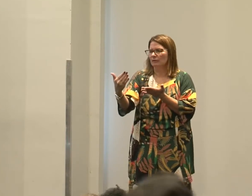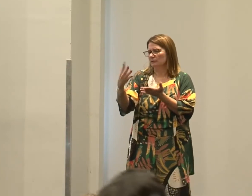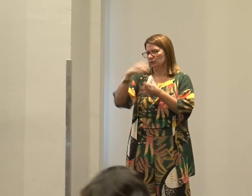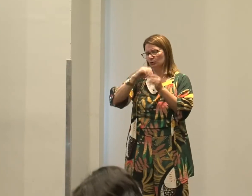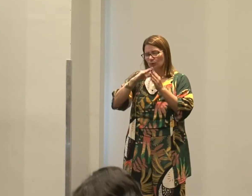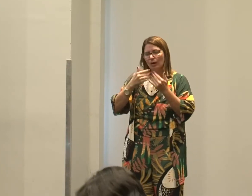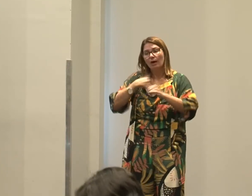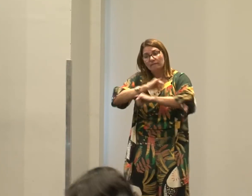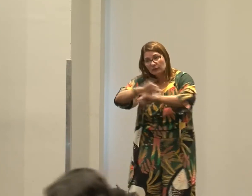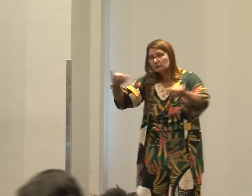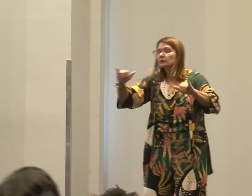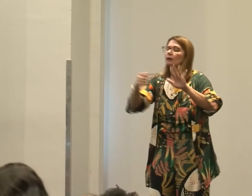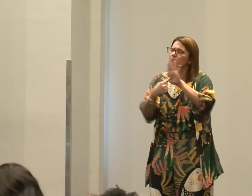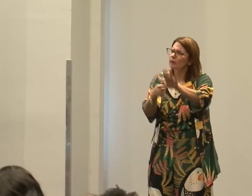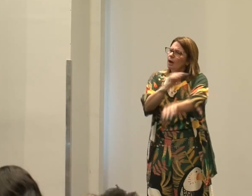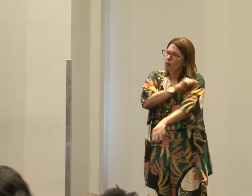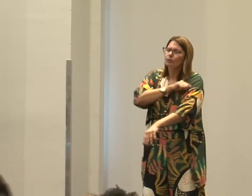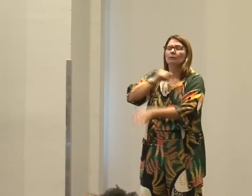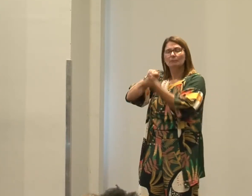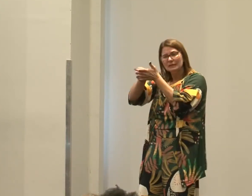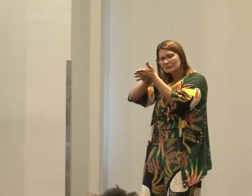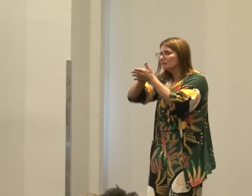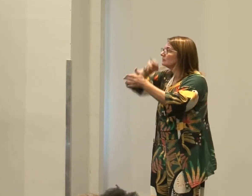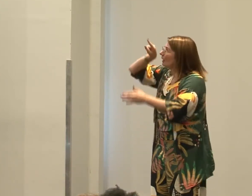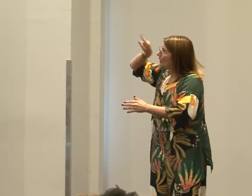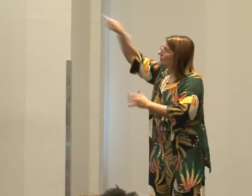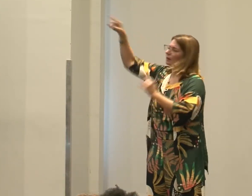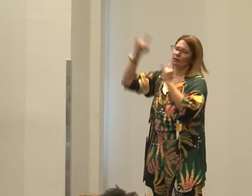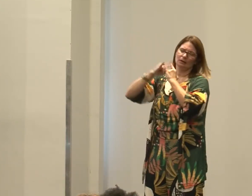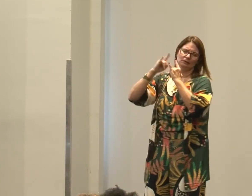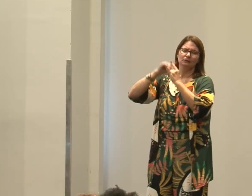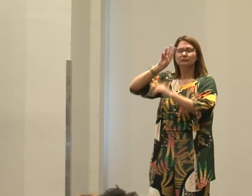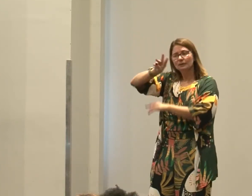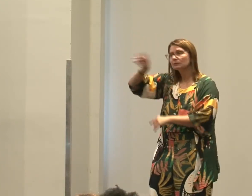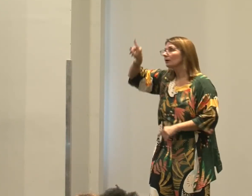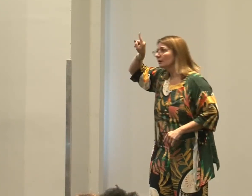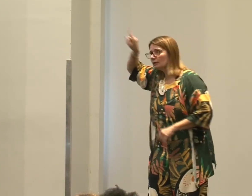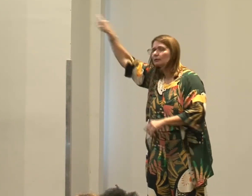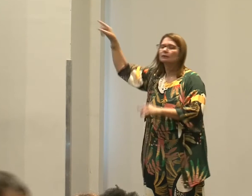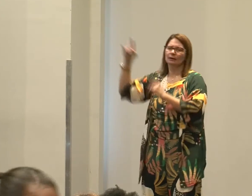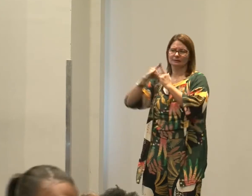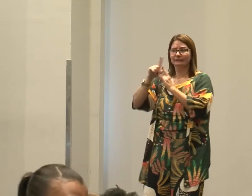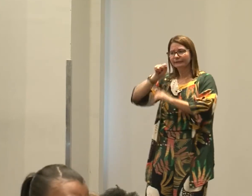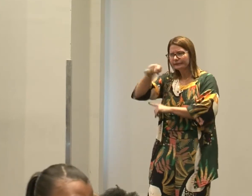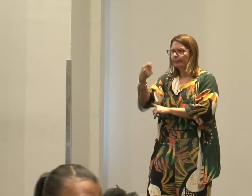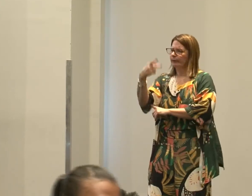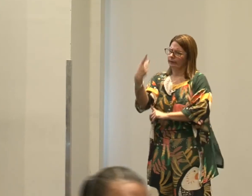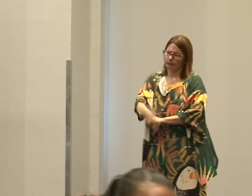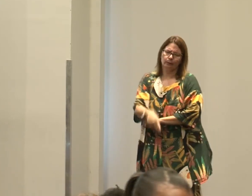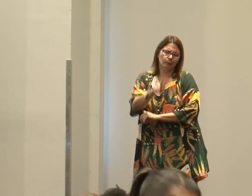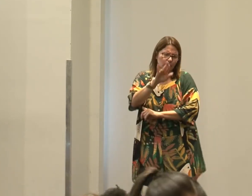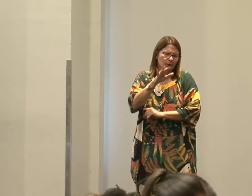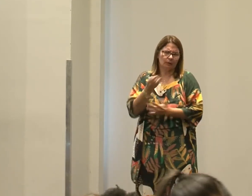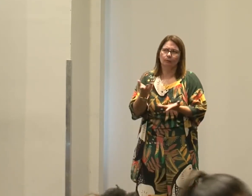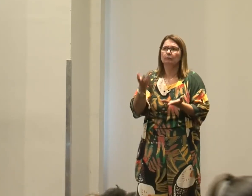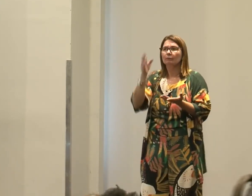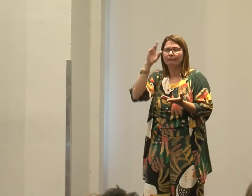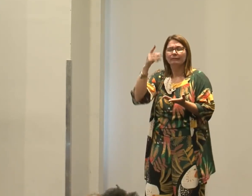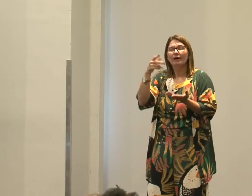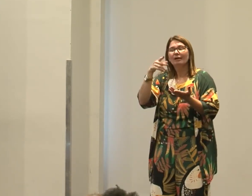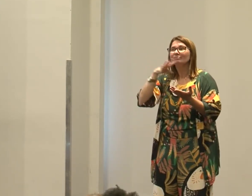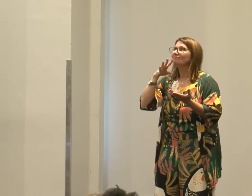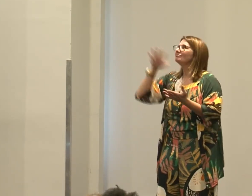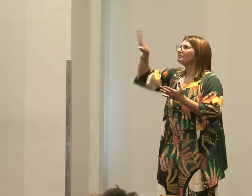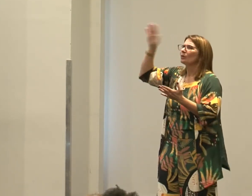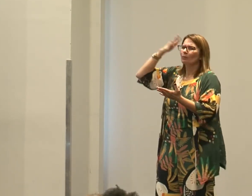conexões. Já aconteceu na escola a gente falar com os alunos, olha, é importante pesquisar no dicionário do INES, no site do INES, o